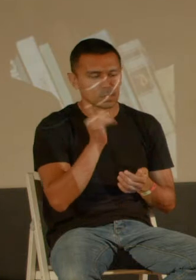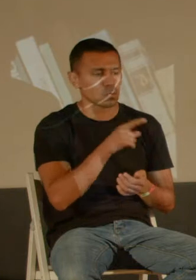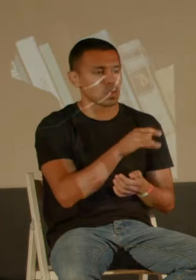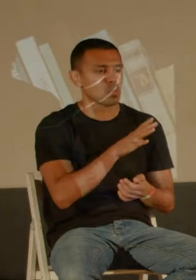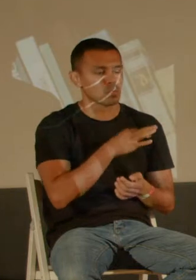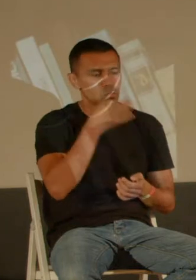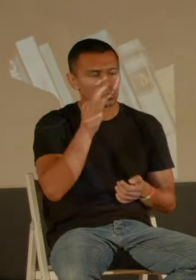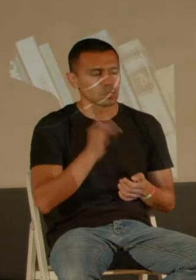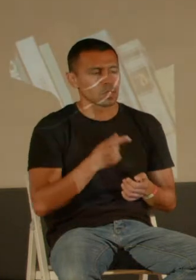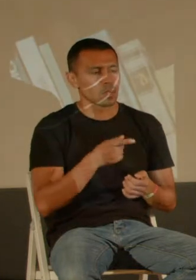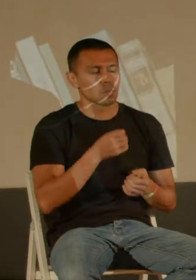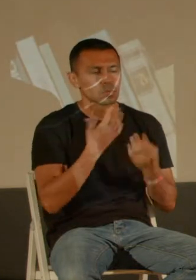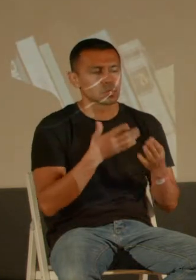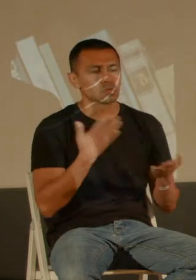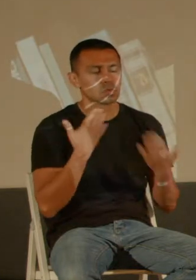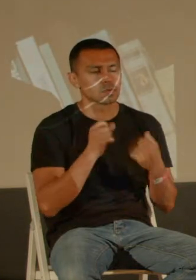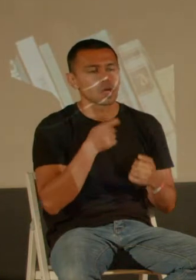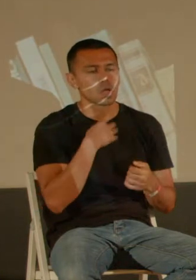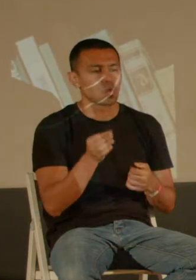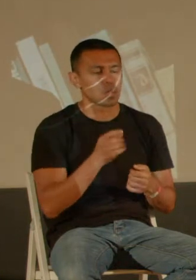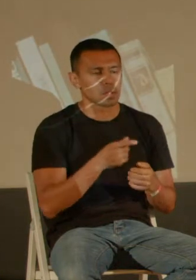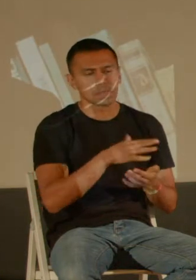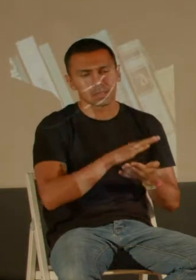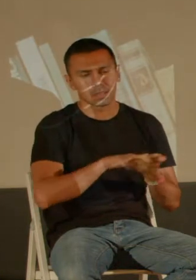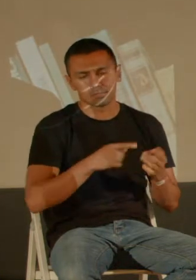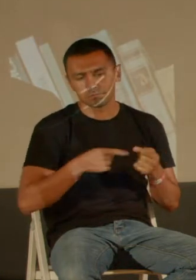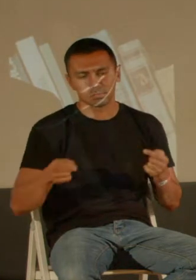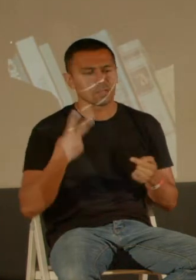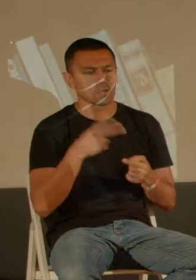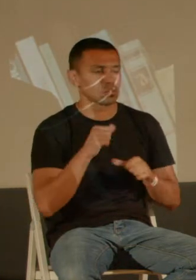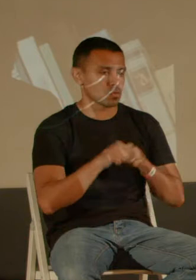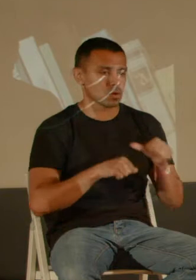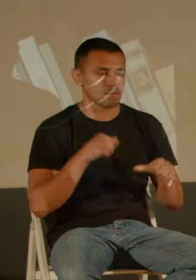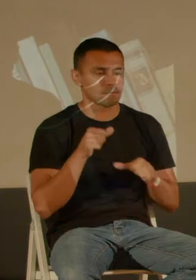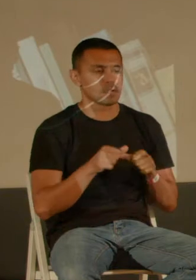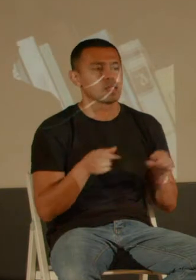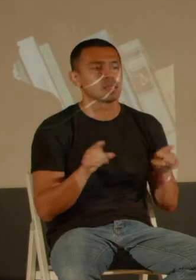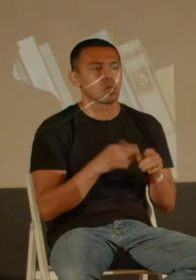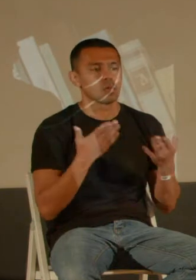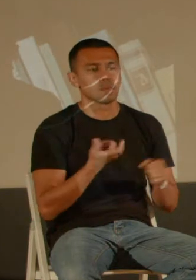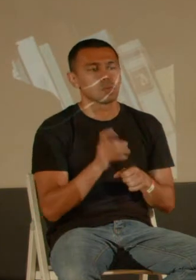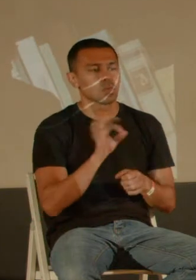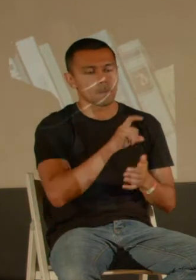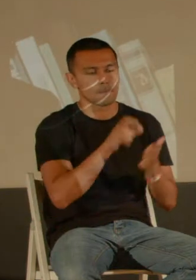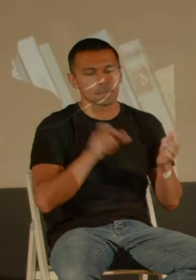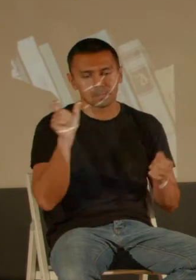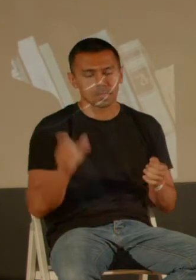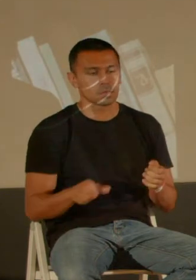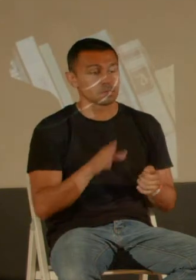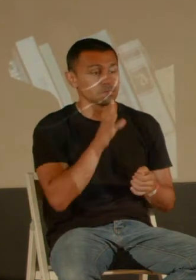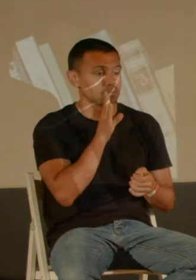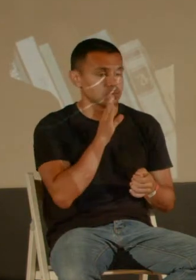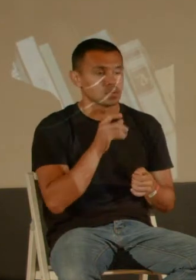неї був досвід непростих стосунків з алкоголем, який тривав понад 20 років. Так от, більше про письменницю. Керолайн